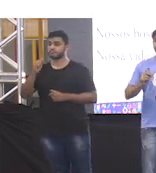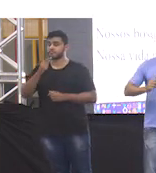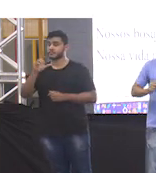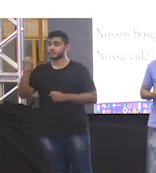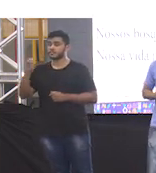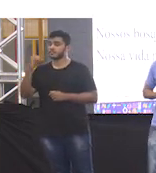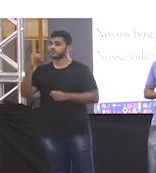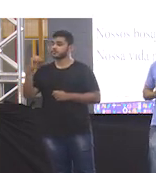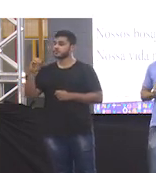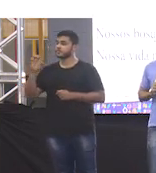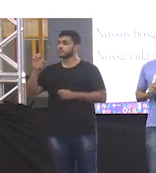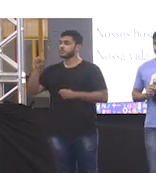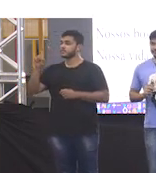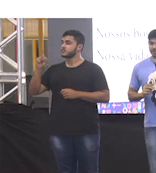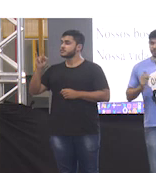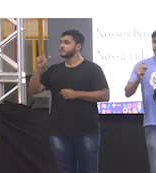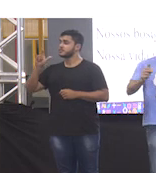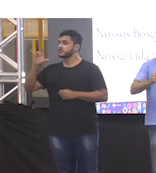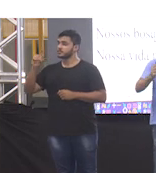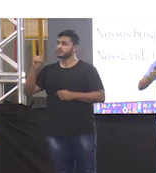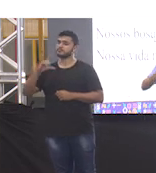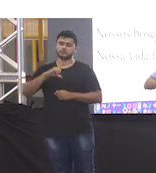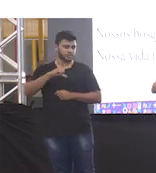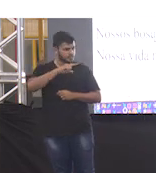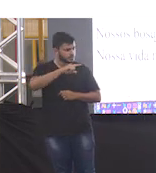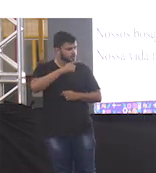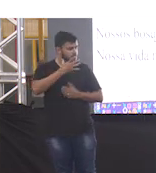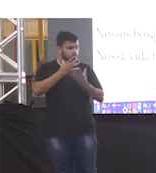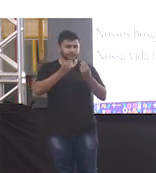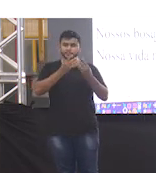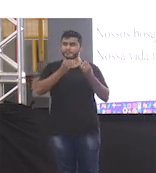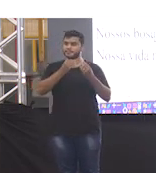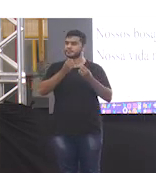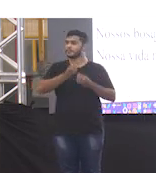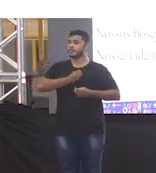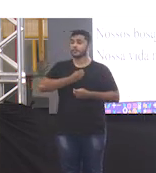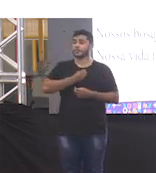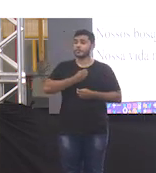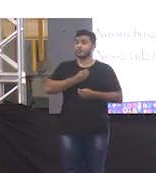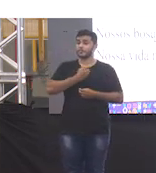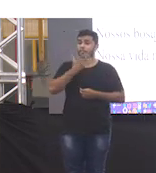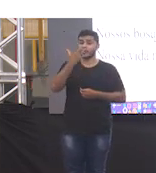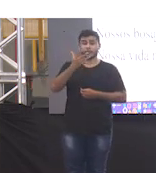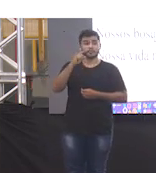da língua portuguesa, porque é o mais famoso poema do romantismo.